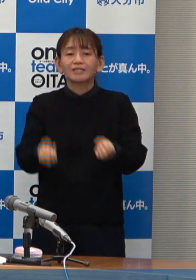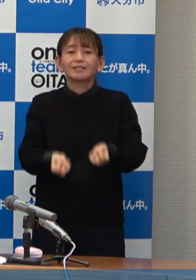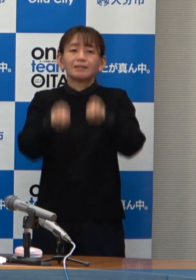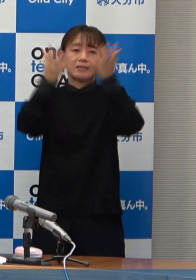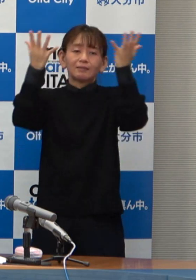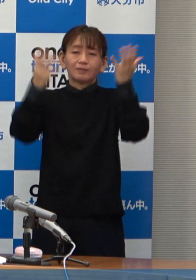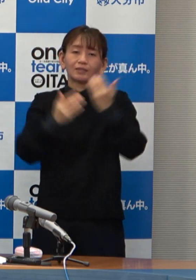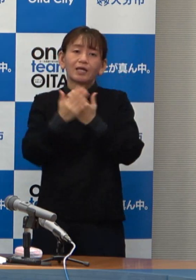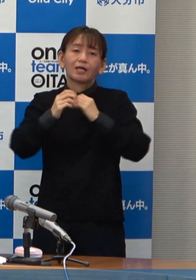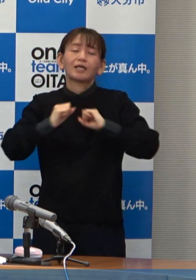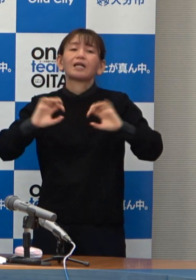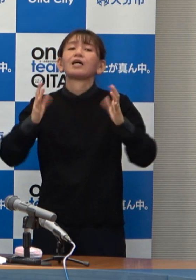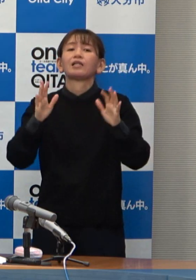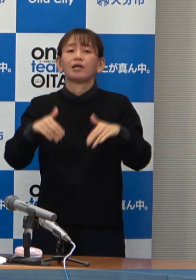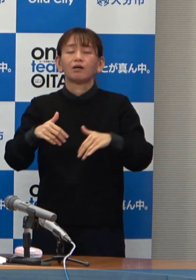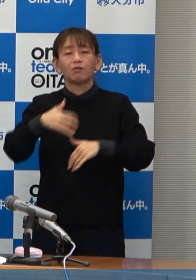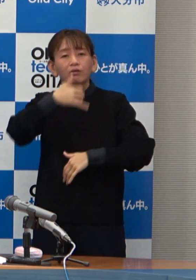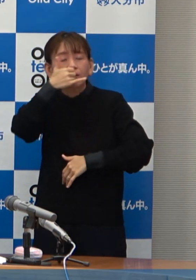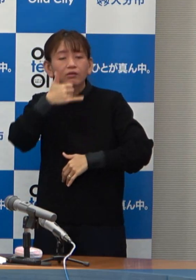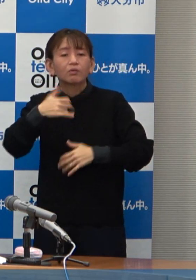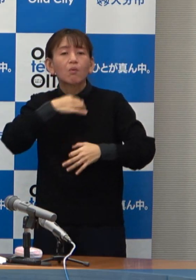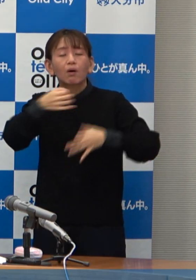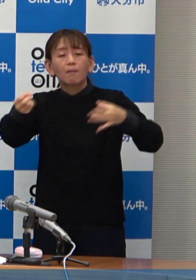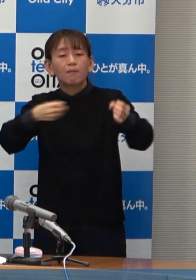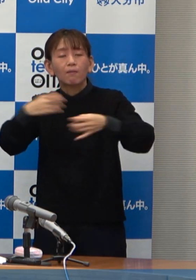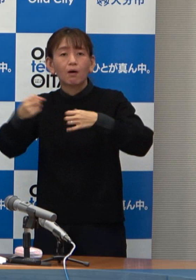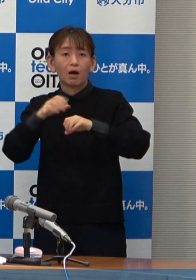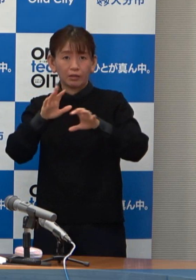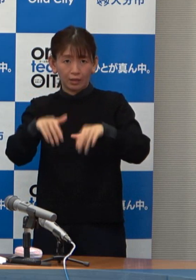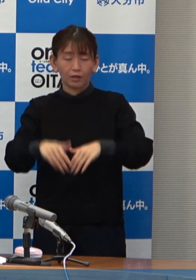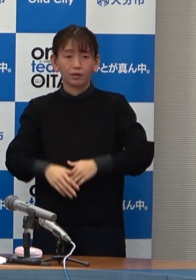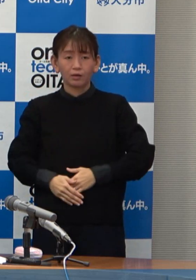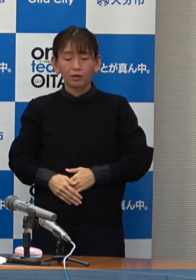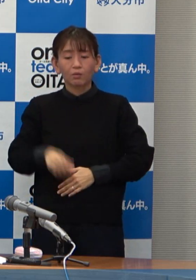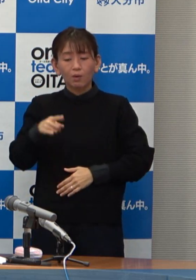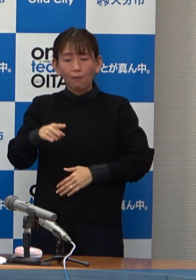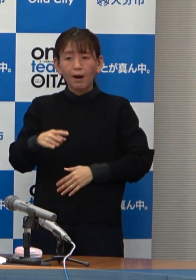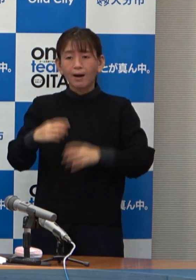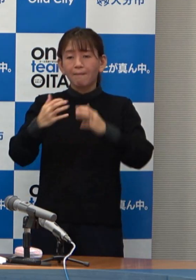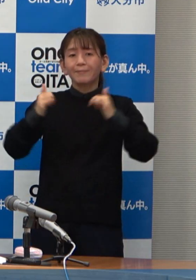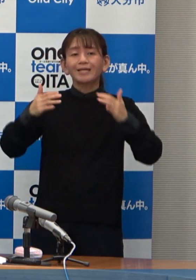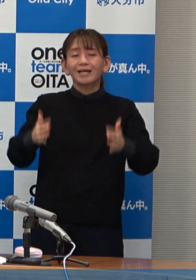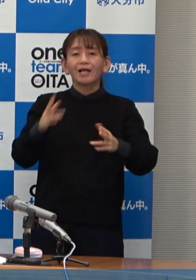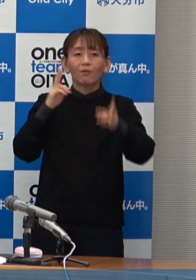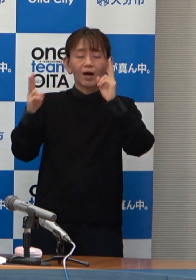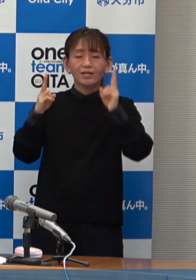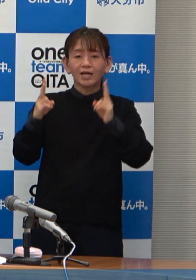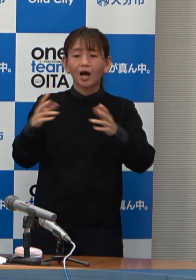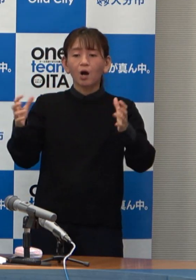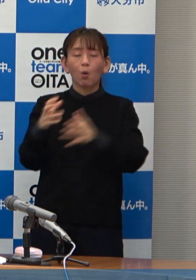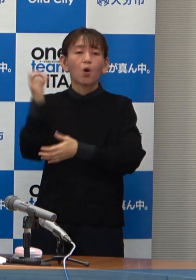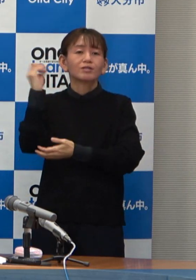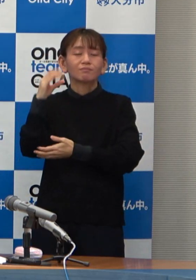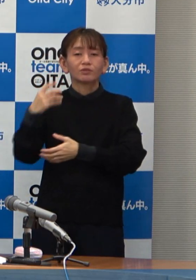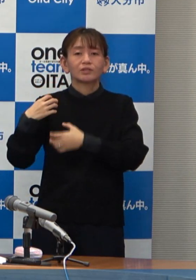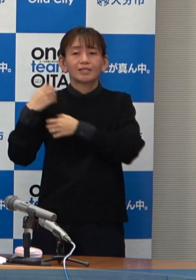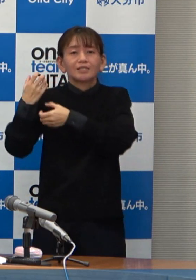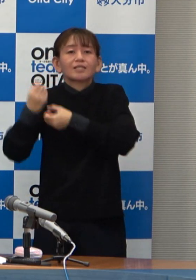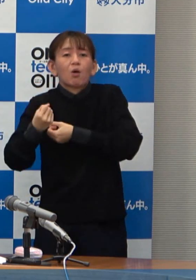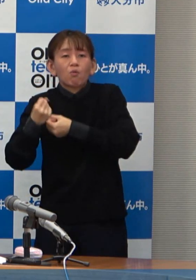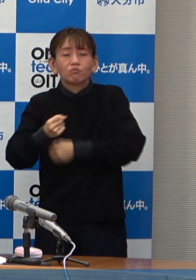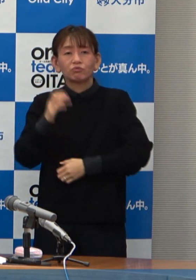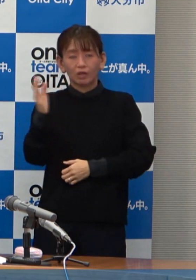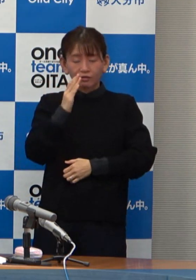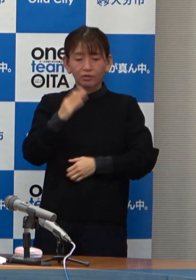たでこれはあの1つの民間企業に頼っているんではなくてそれだけ多くの声があるんだったら大分市が